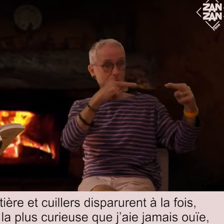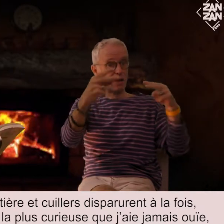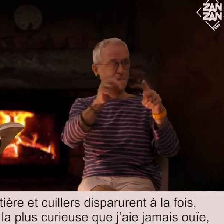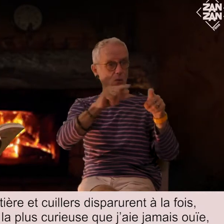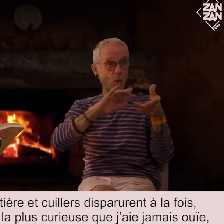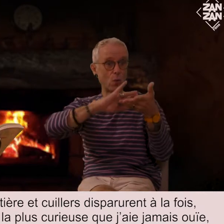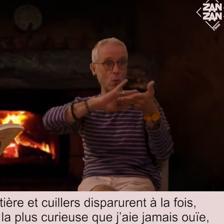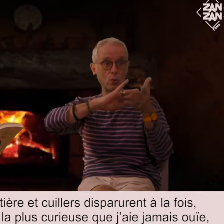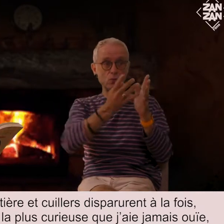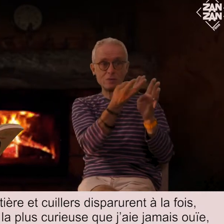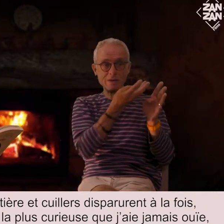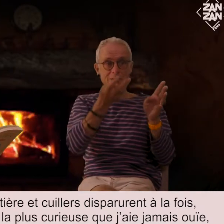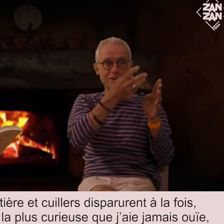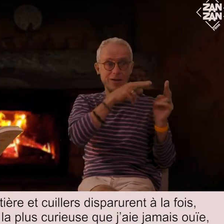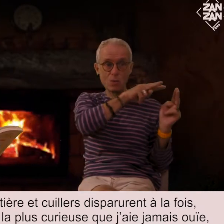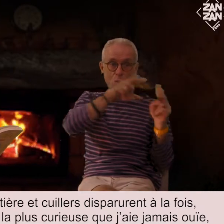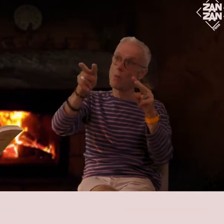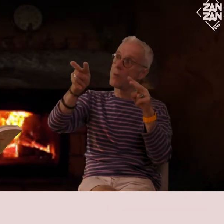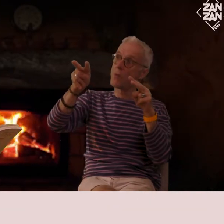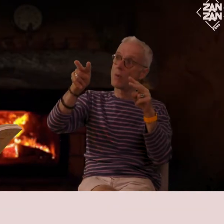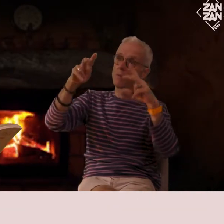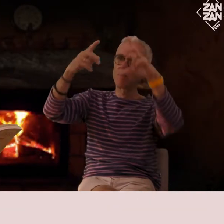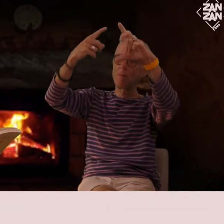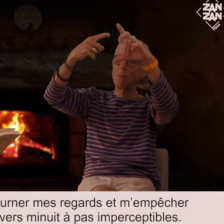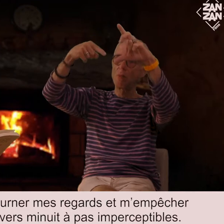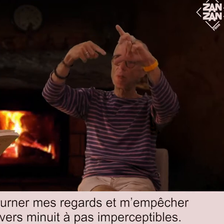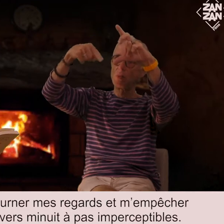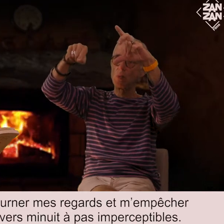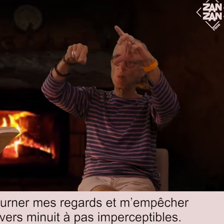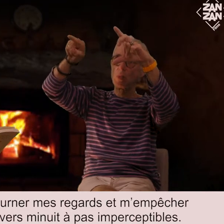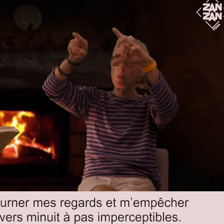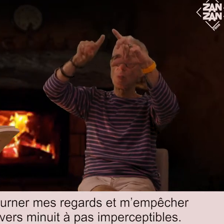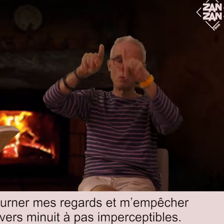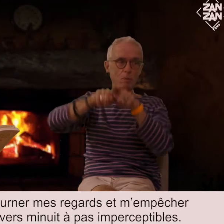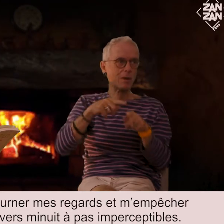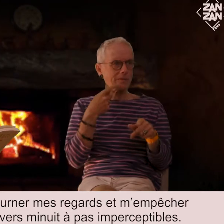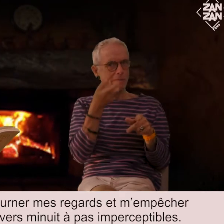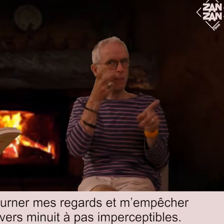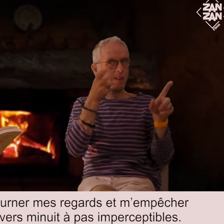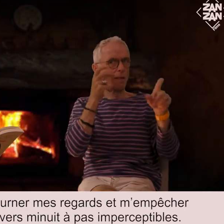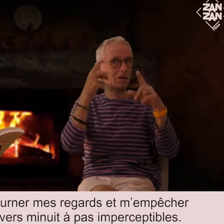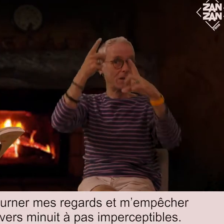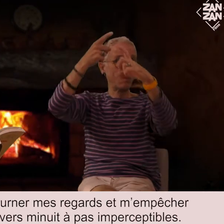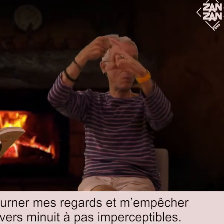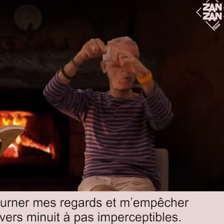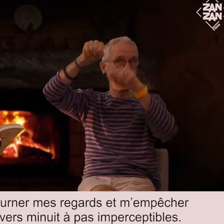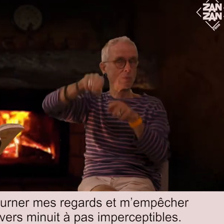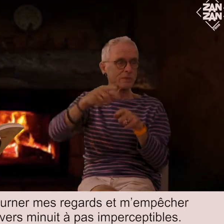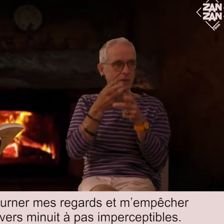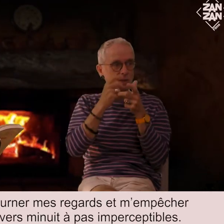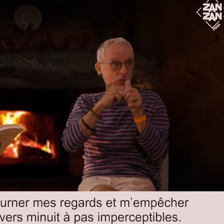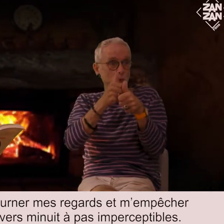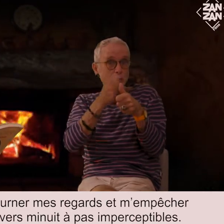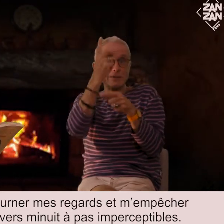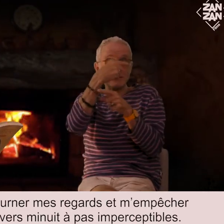avaient tous les yeux fixés sur la pendule. Je ne pouvais moi-même en détourner mes regards et m'empêcher de suivre l